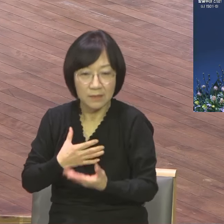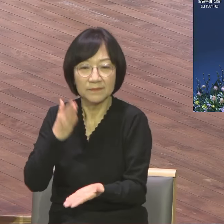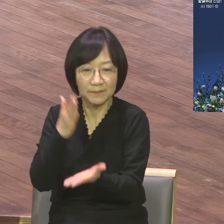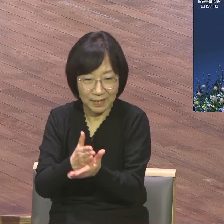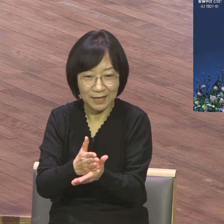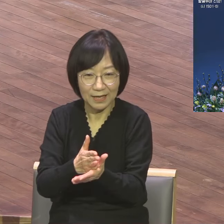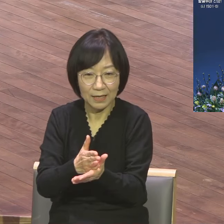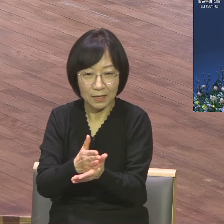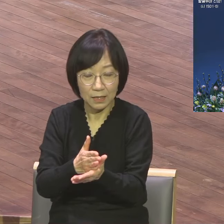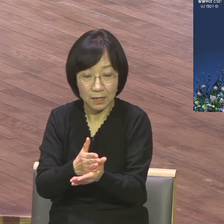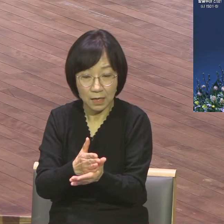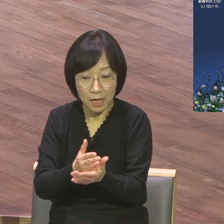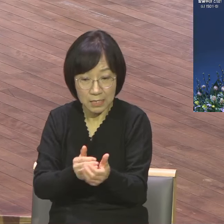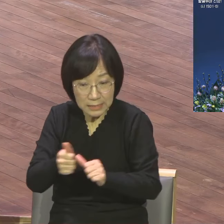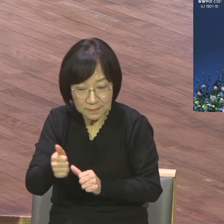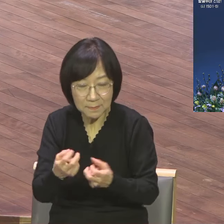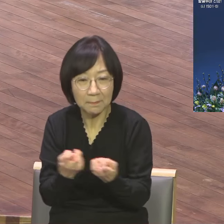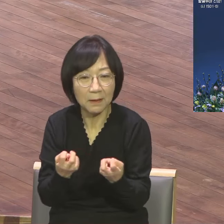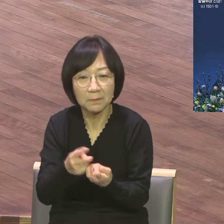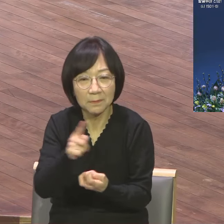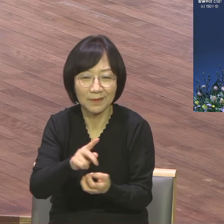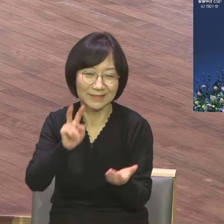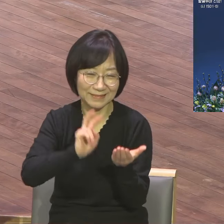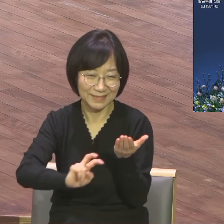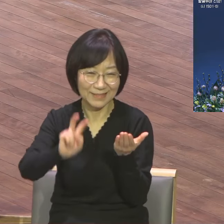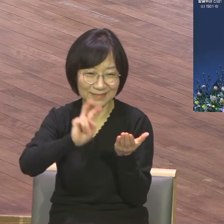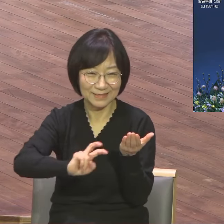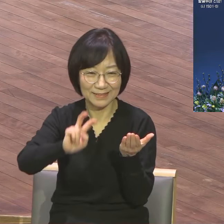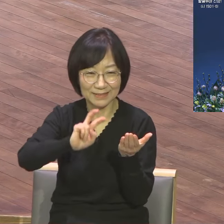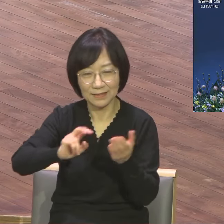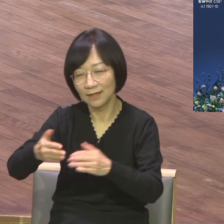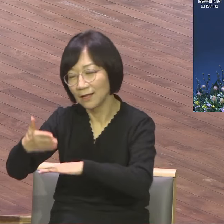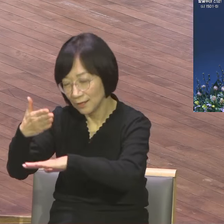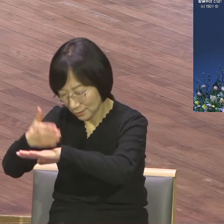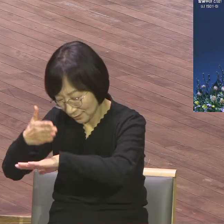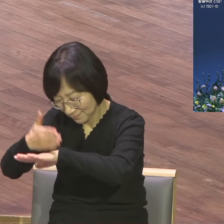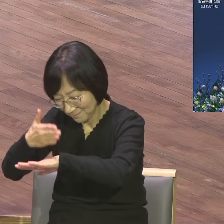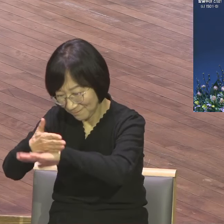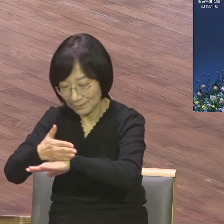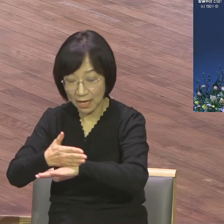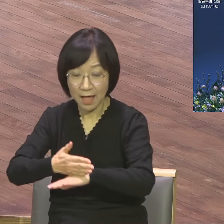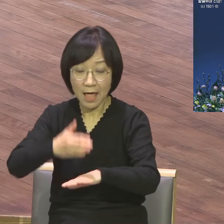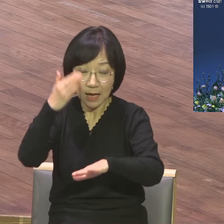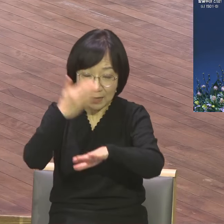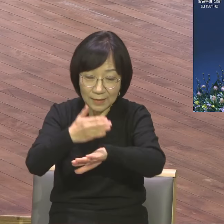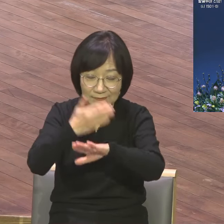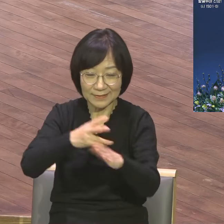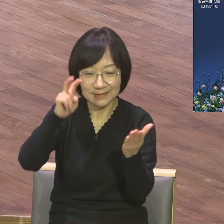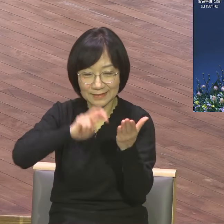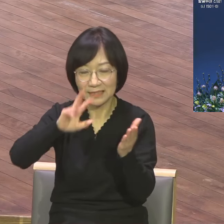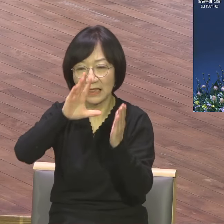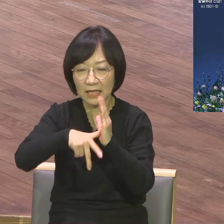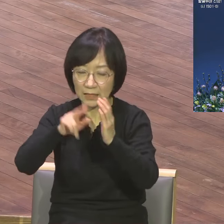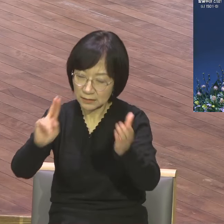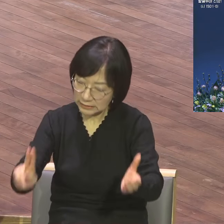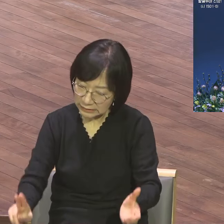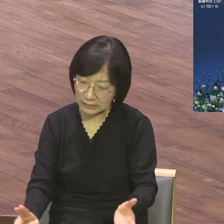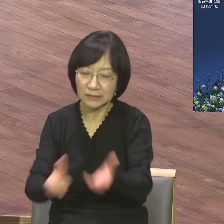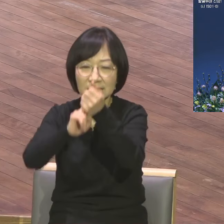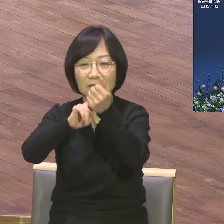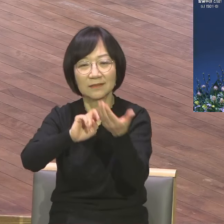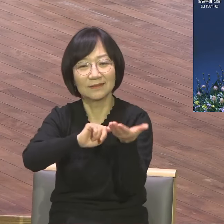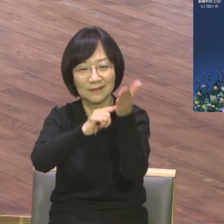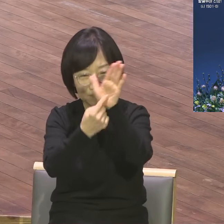어떻게 넘어서느냐? 찬양으로, 감사로, 감사 찬양 기적이 일어납니다. 찬양 부를 때 옥문이